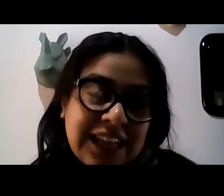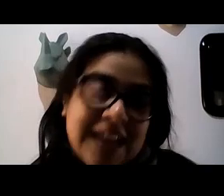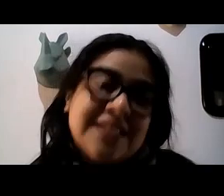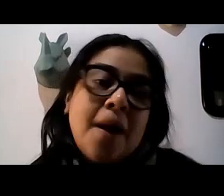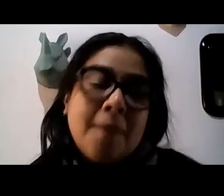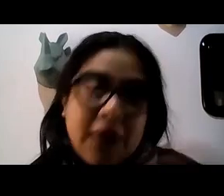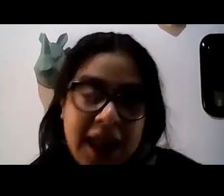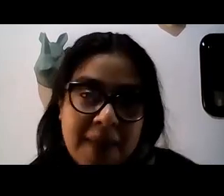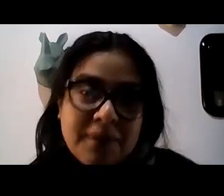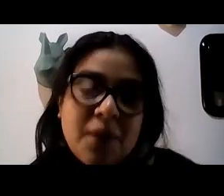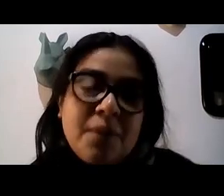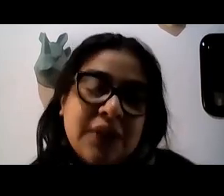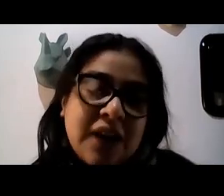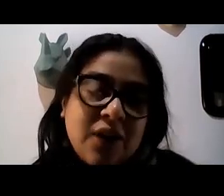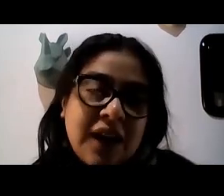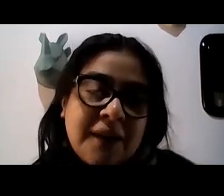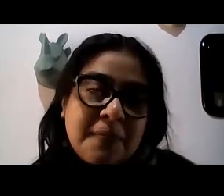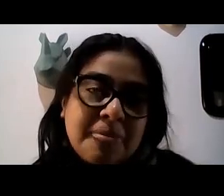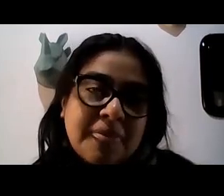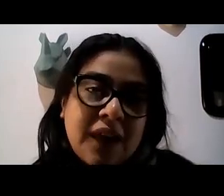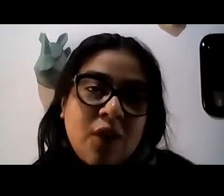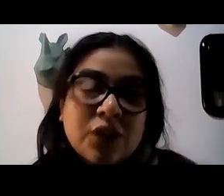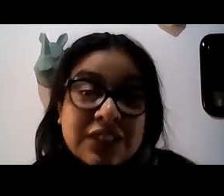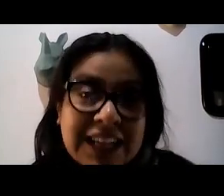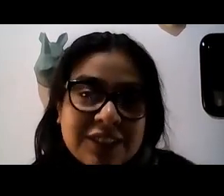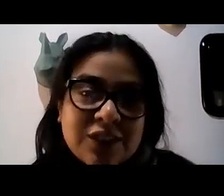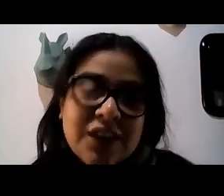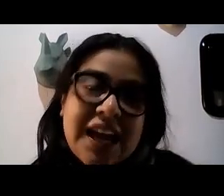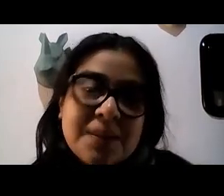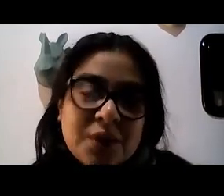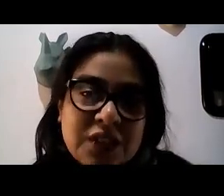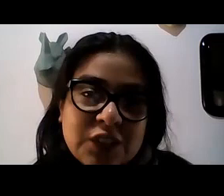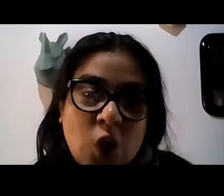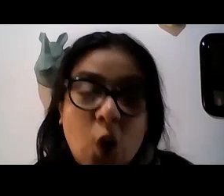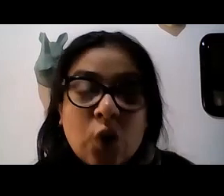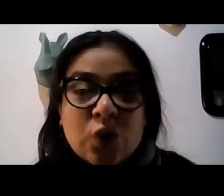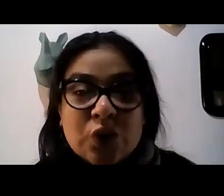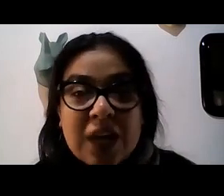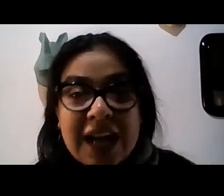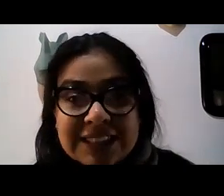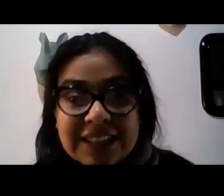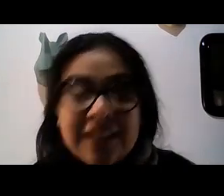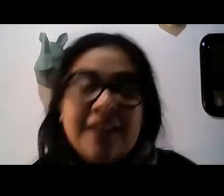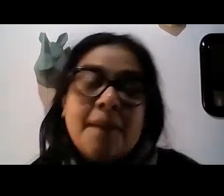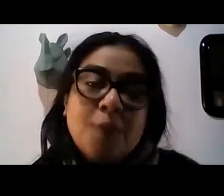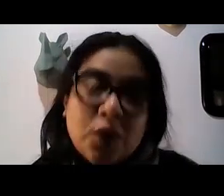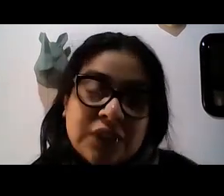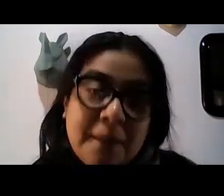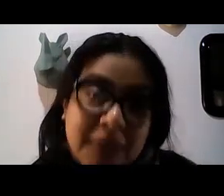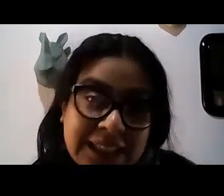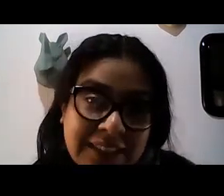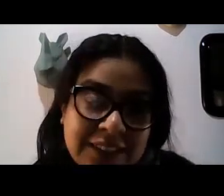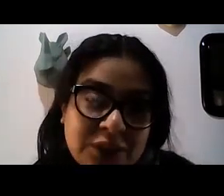de ideas, por ejemplo, por dar otro contexto, este proyecto Orgullo de Calle